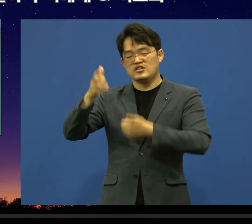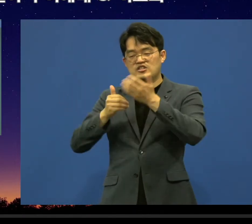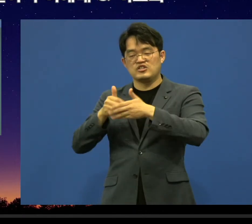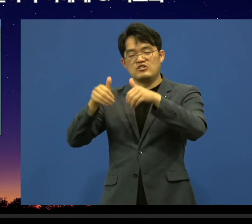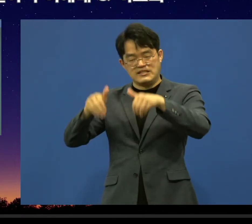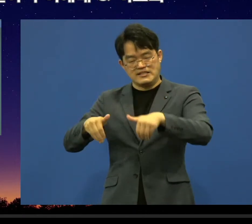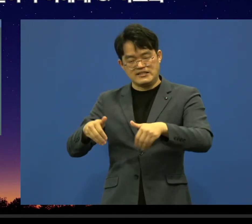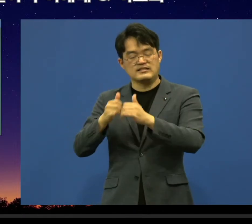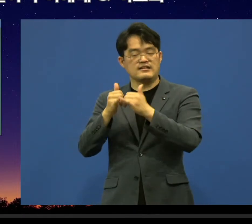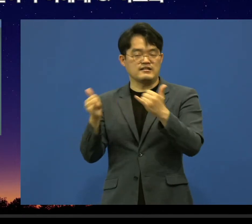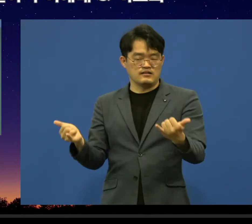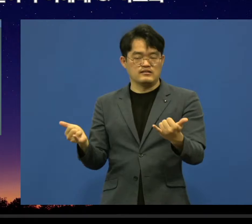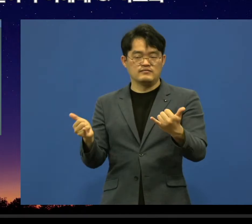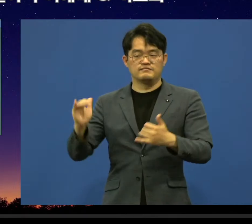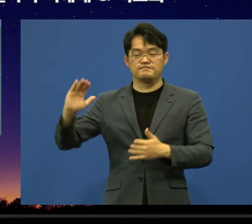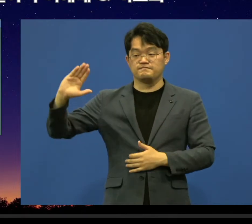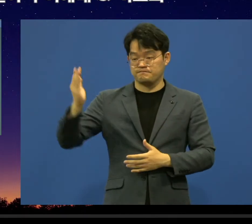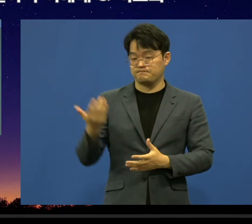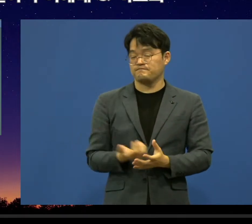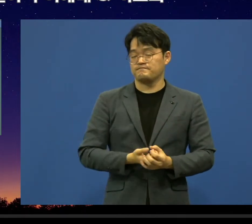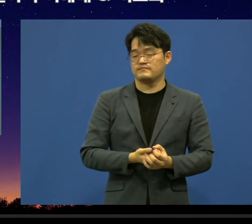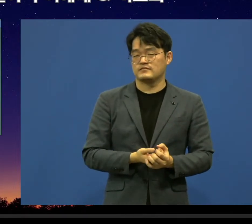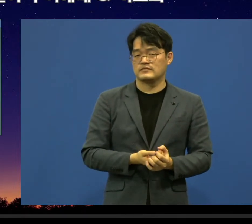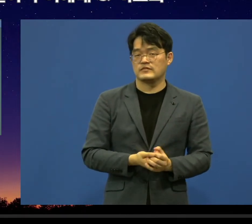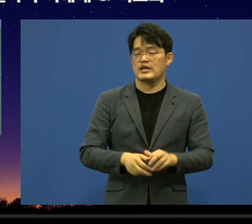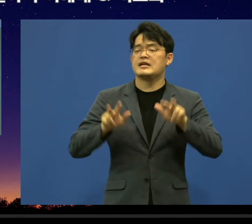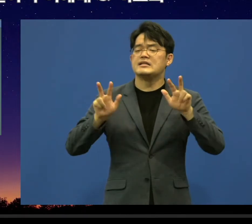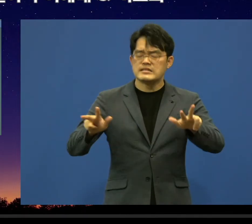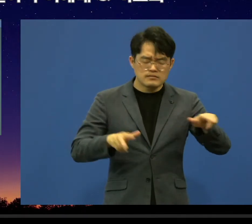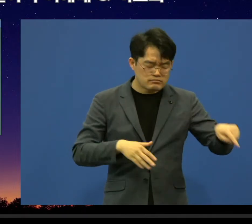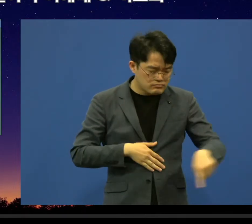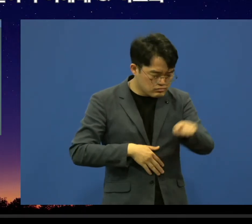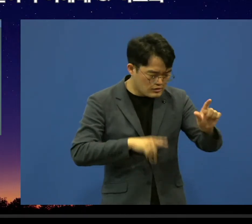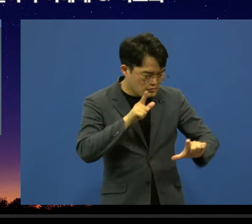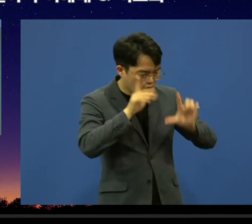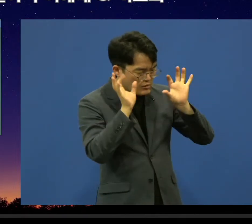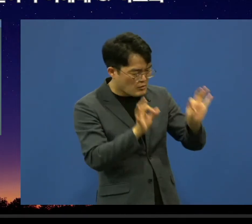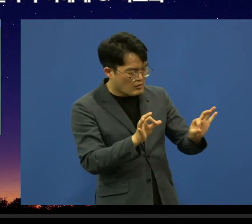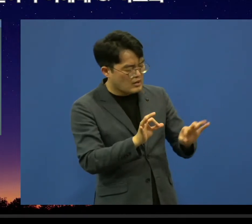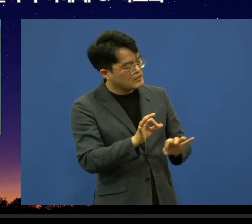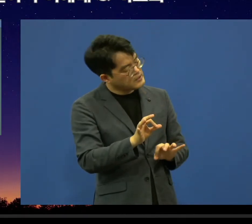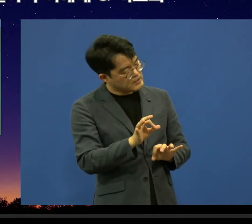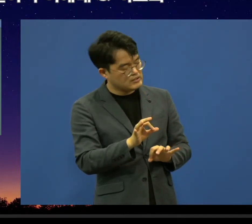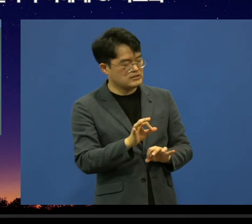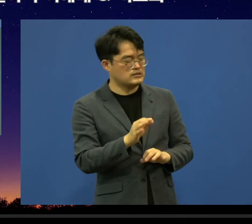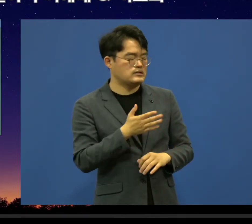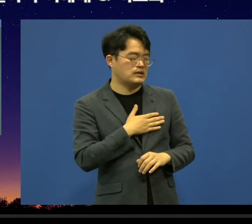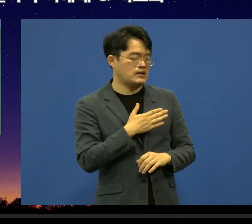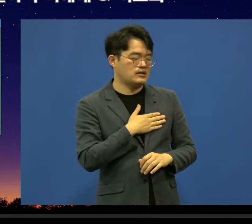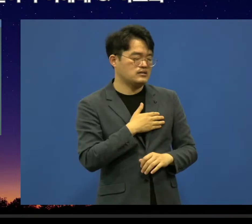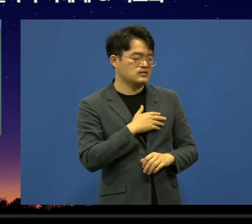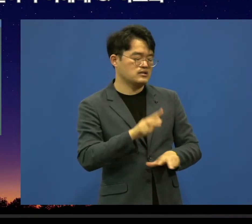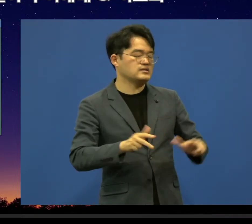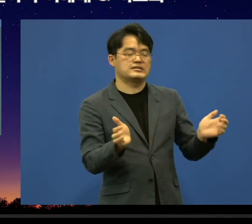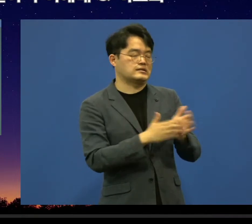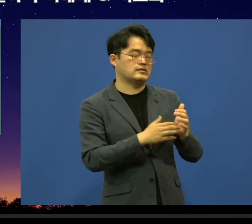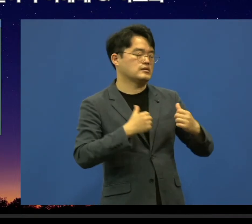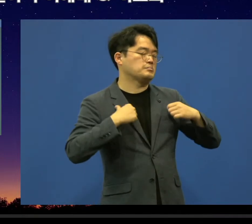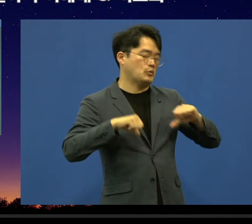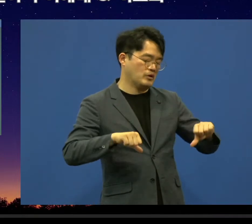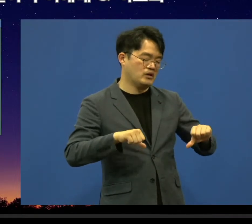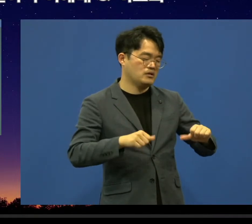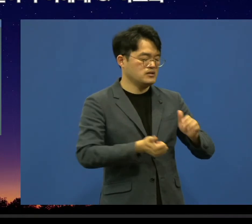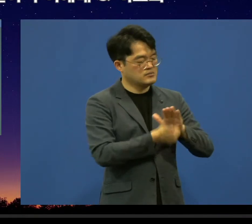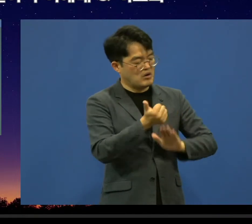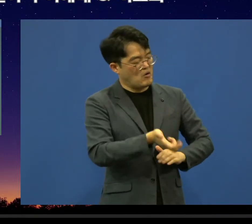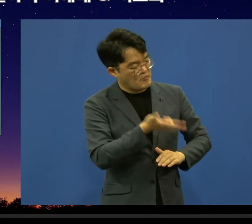상태가 전부인 것처럼 너무 빨리 여러분 결론 내리면 안 됩니다. 하나님이 말씀하기까지, 하나님이 거기까지야